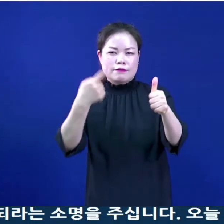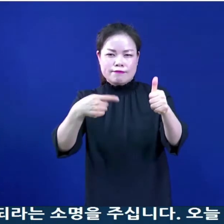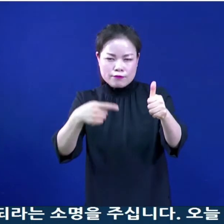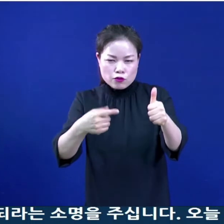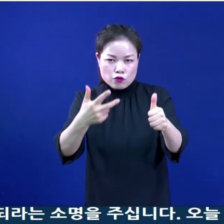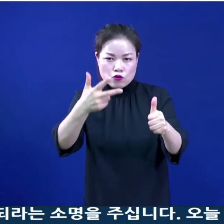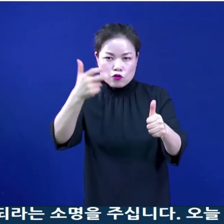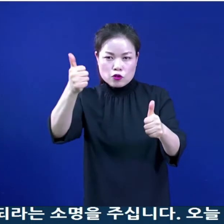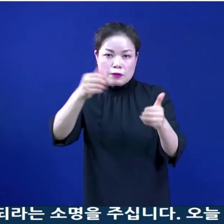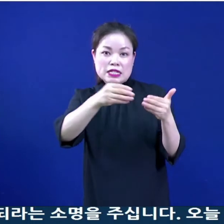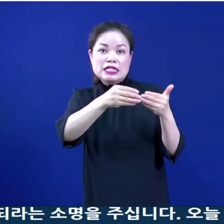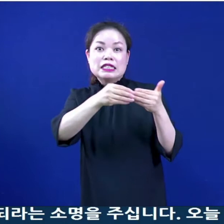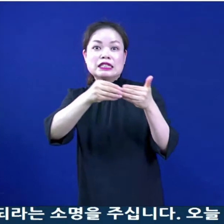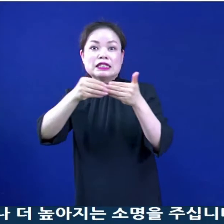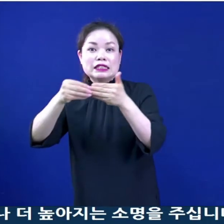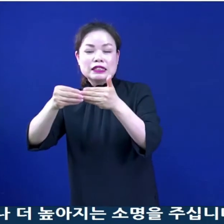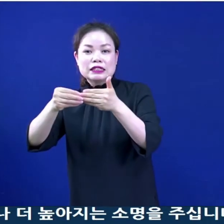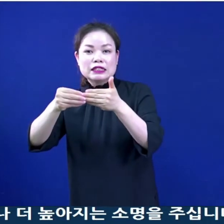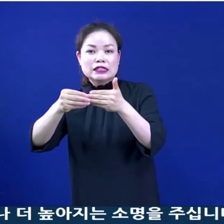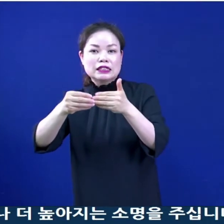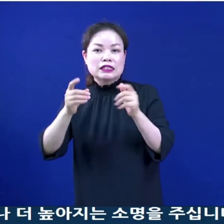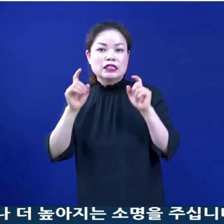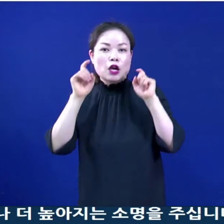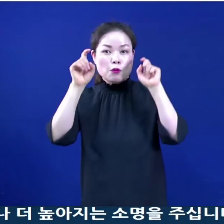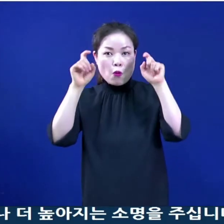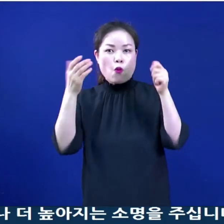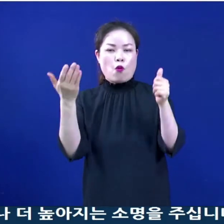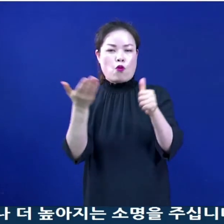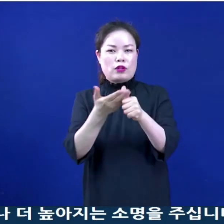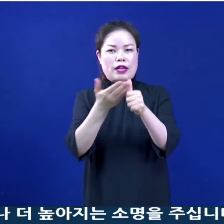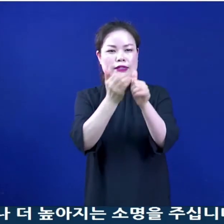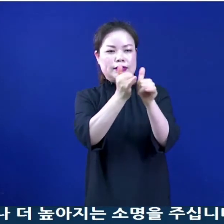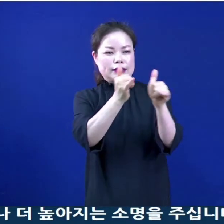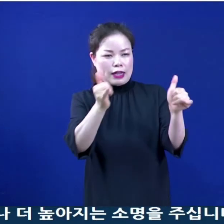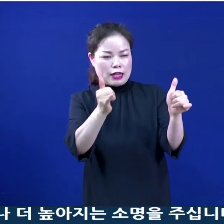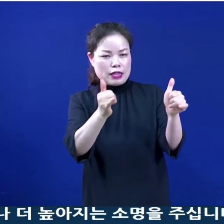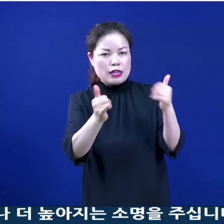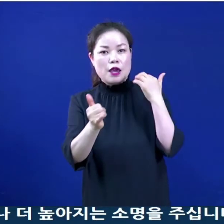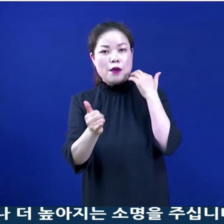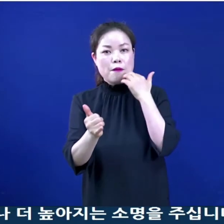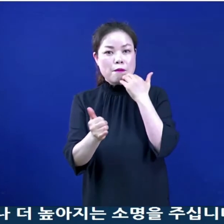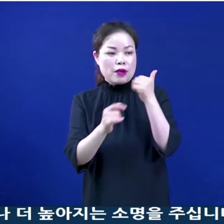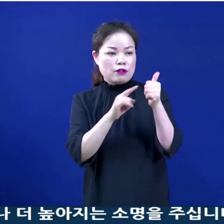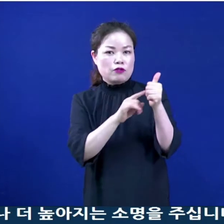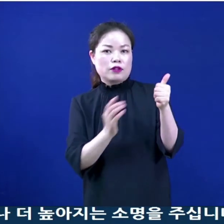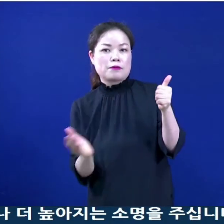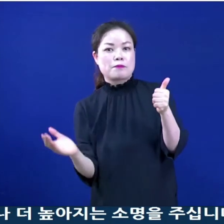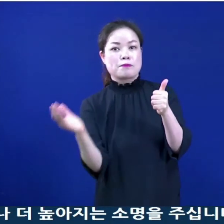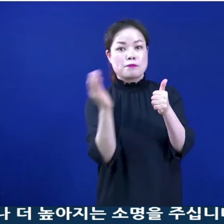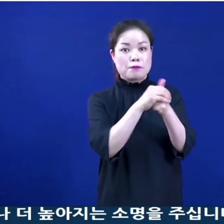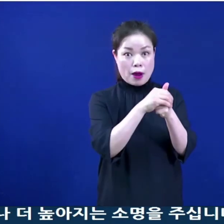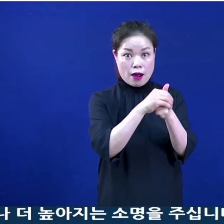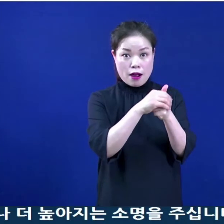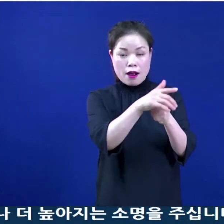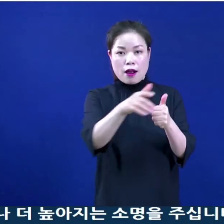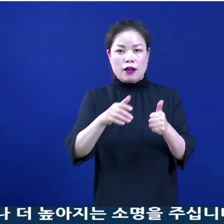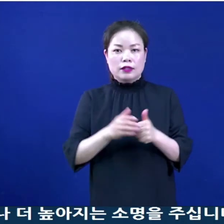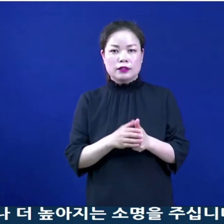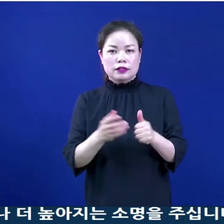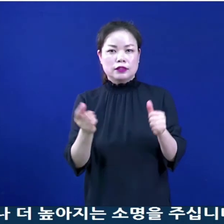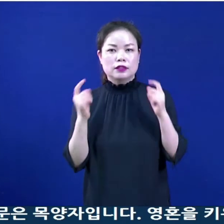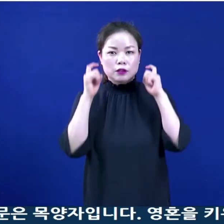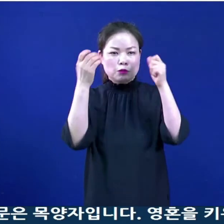앞에 이끌어가는 목양자의 사명을 베드로에게 주고 있는 것이죠. 이 목양자의